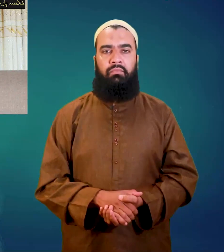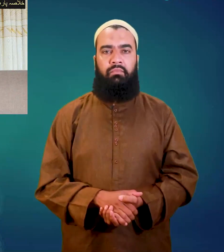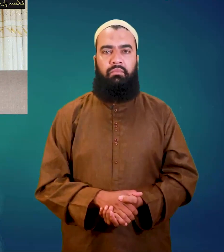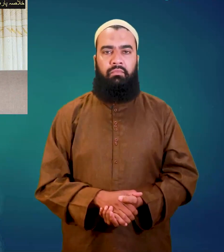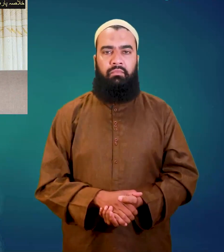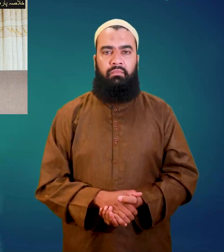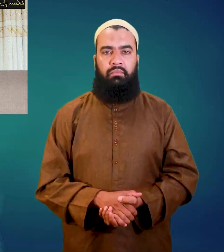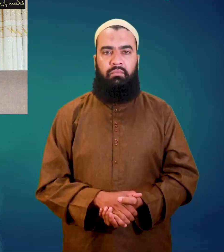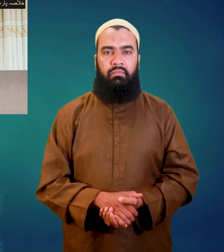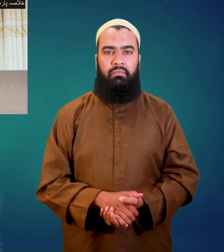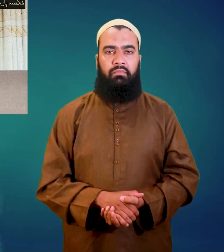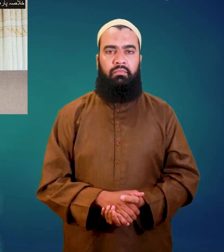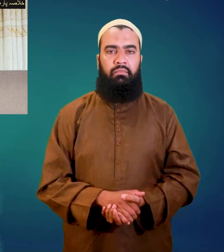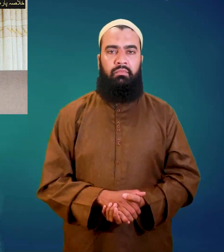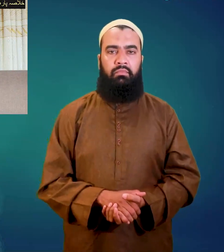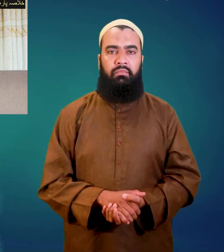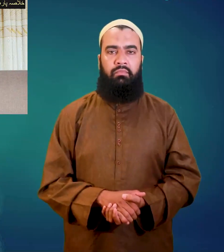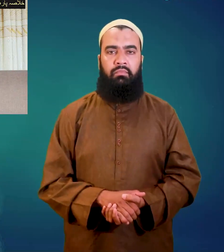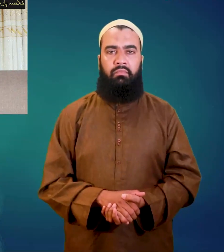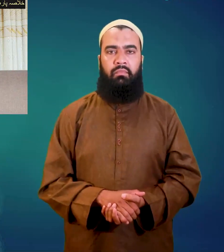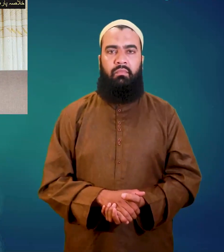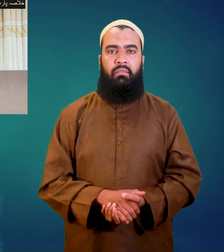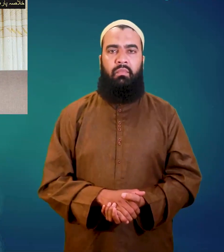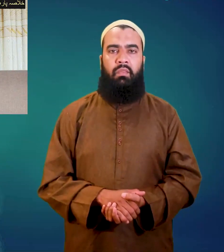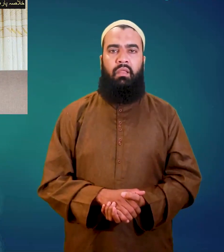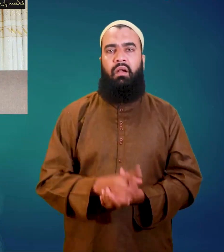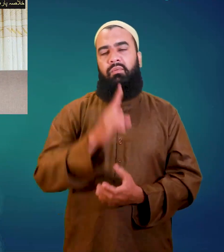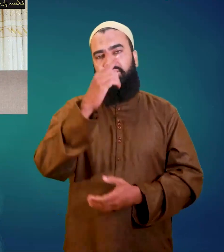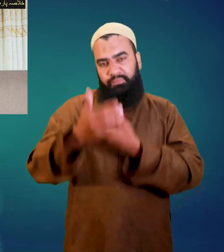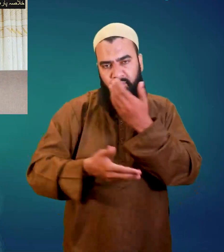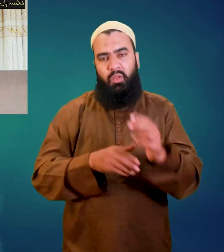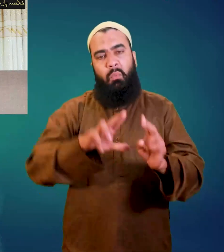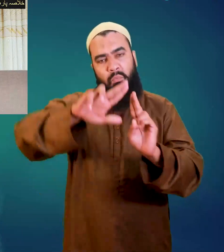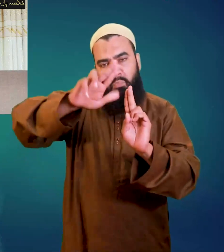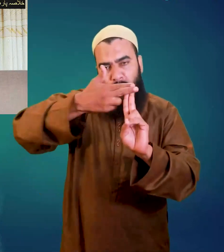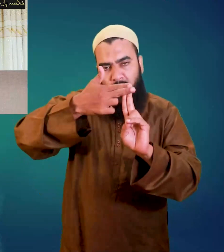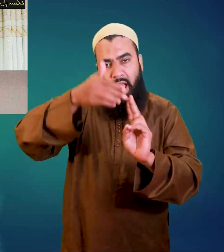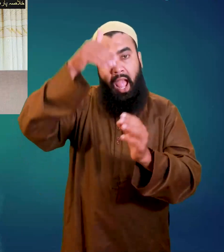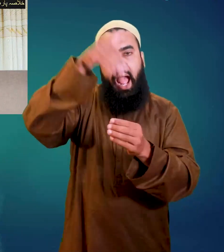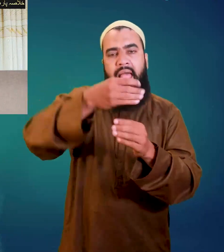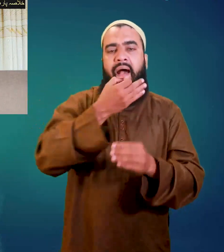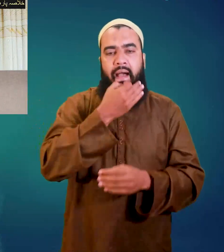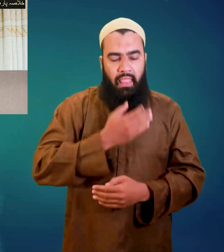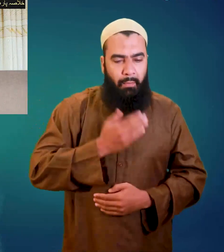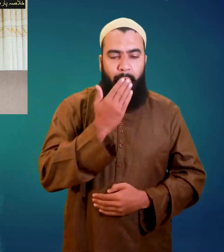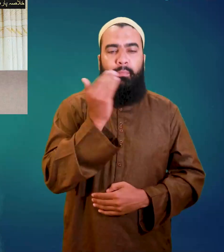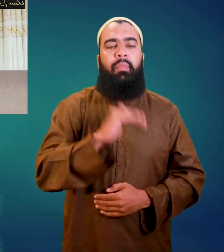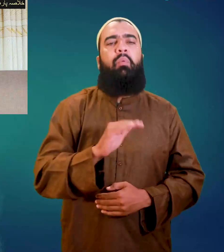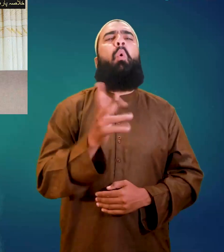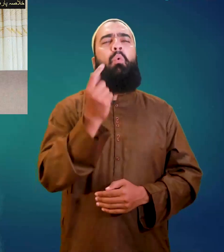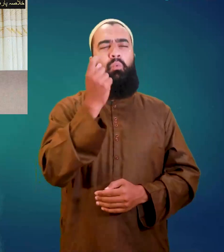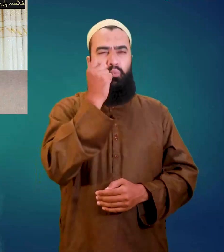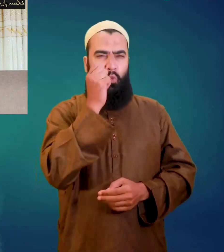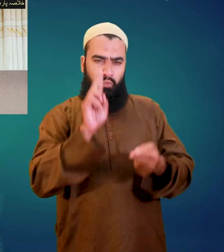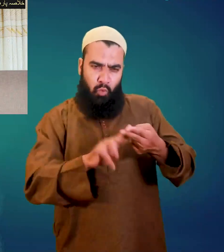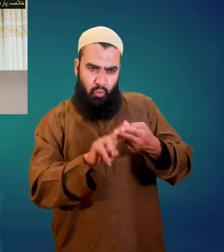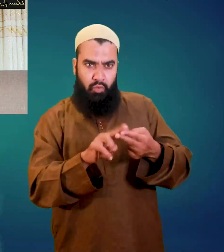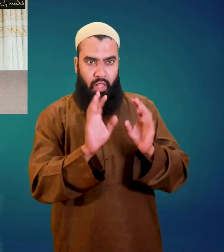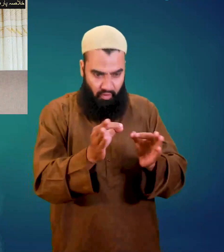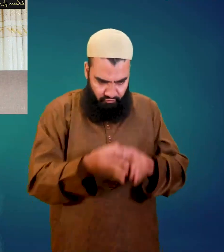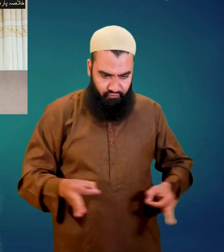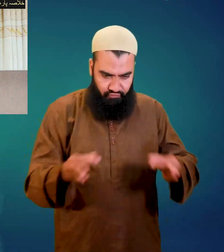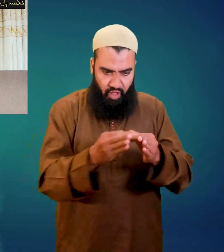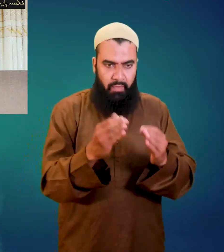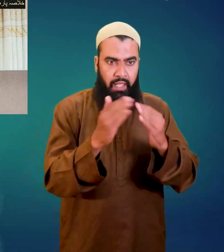آداب ملاقات، کسی کے گھر میں داخل ہونے سے پہلے کے آداب بتائے گئے